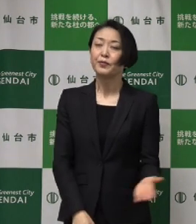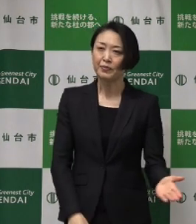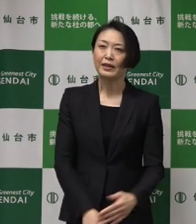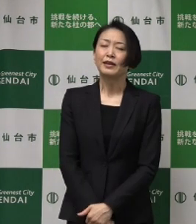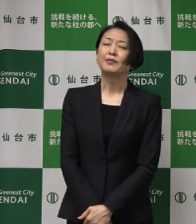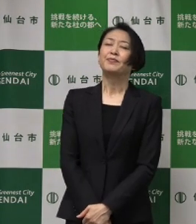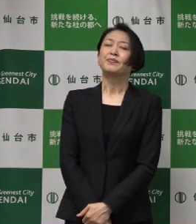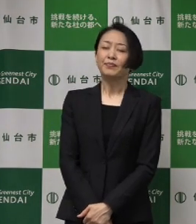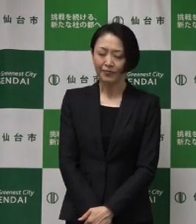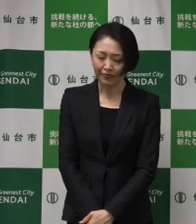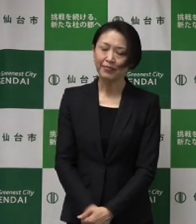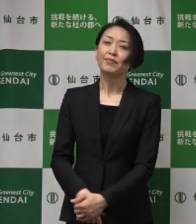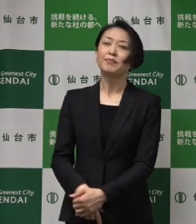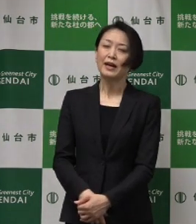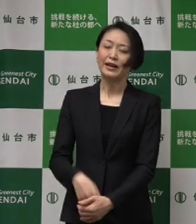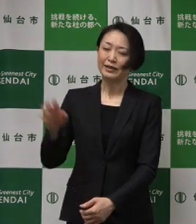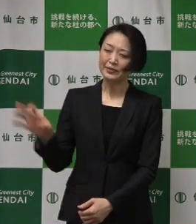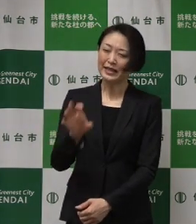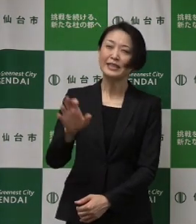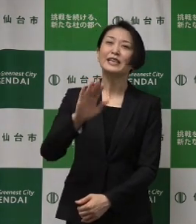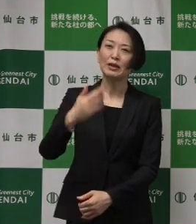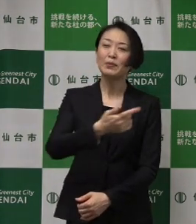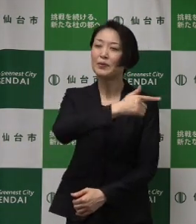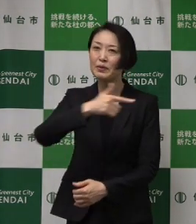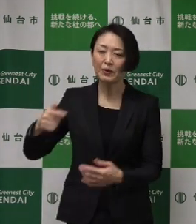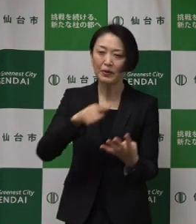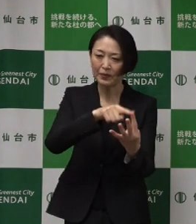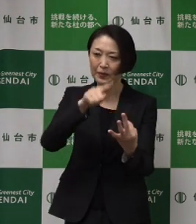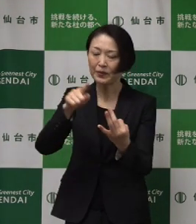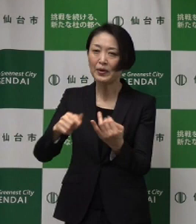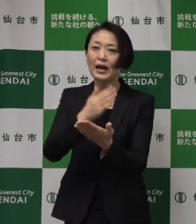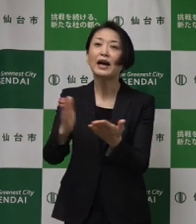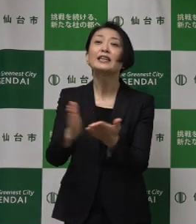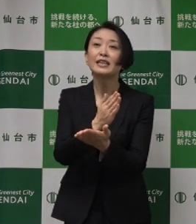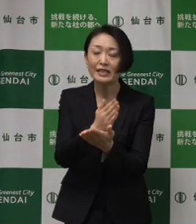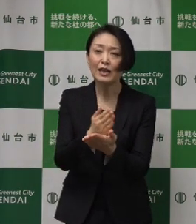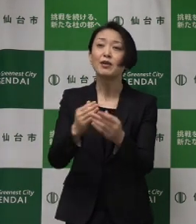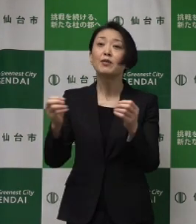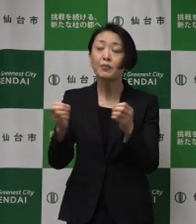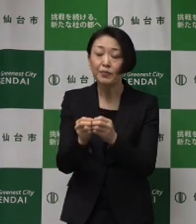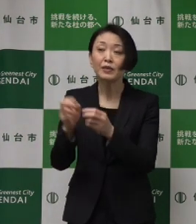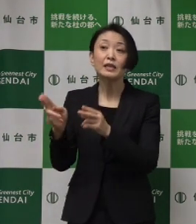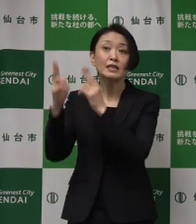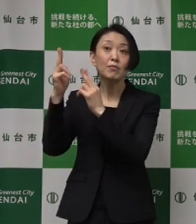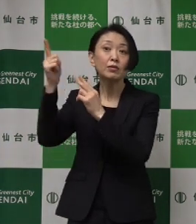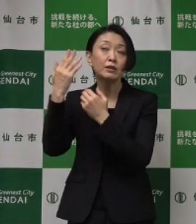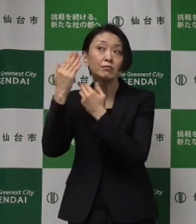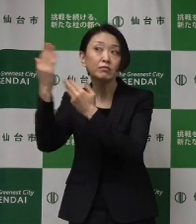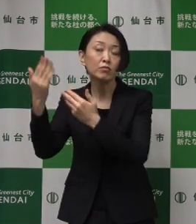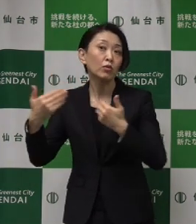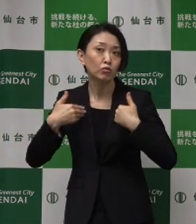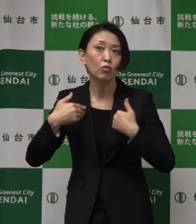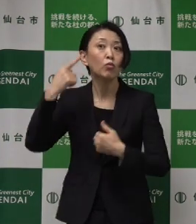何度もになりますけれども、いろいろなところを見た上で専門家の話も聞かなくちゃいけないと思っておりますし、ここが